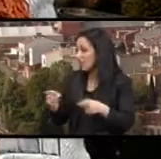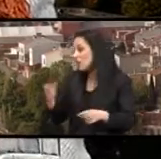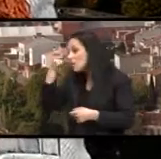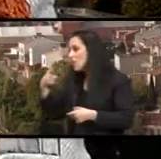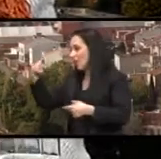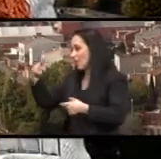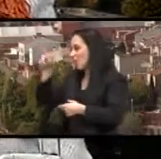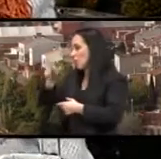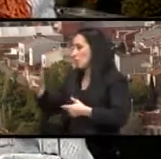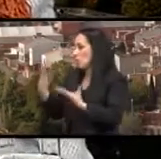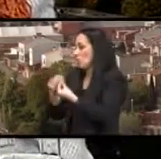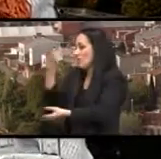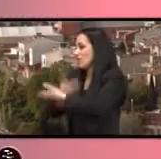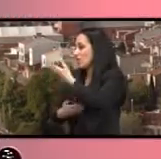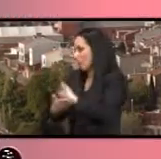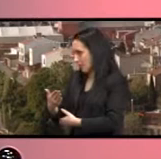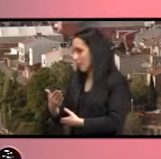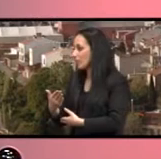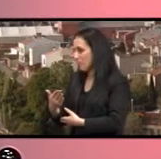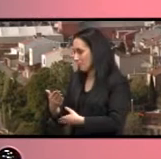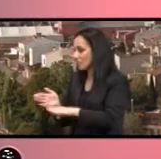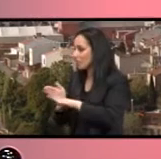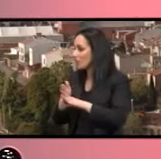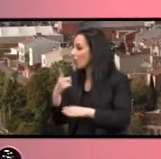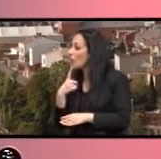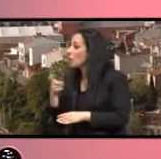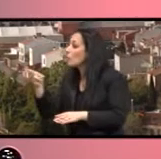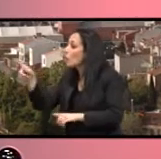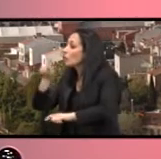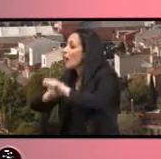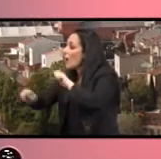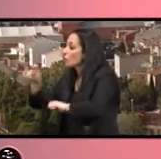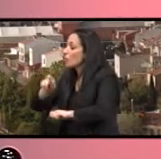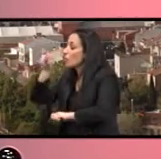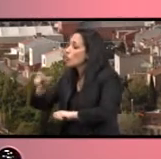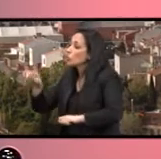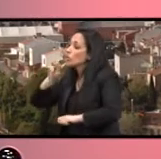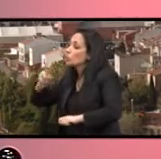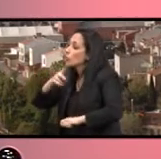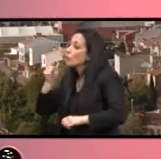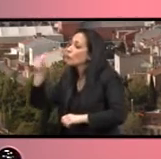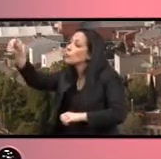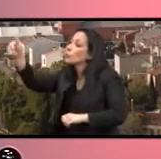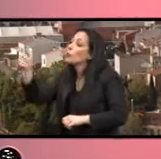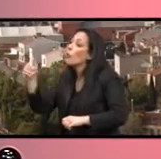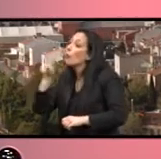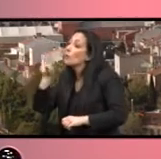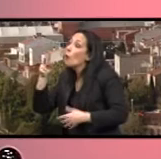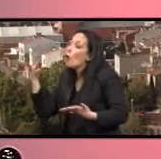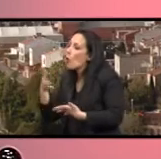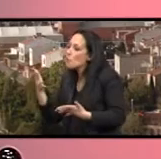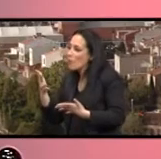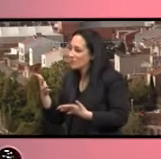Complexa. No sé des de PSOE com veuen el futur, si el veuen de molts colors o l'hem de pintar entre